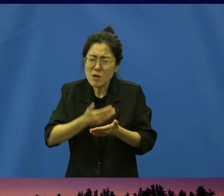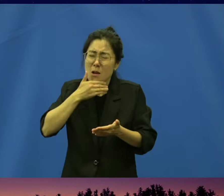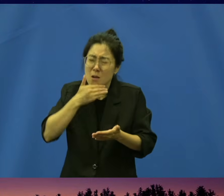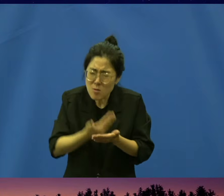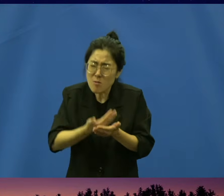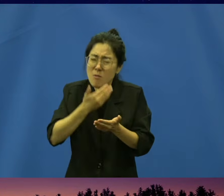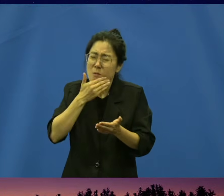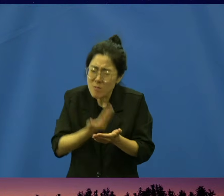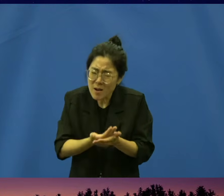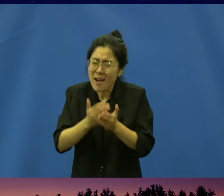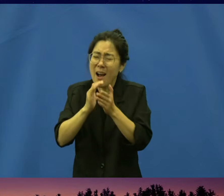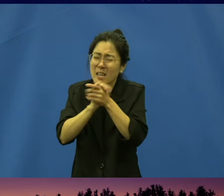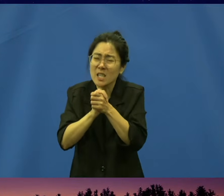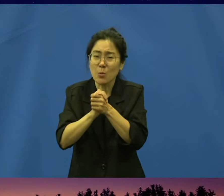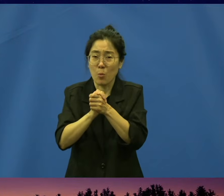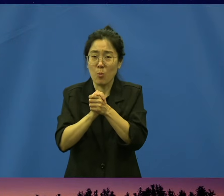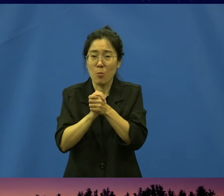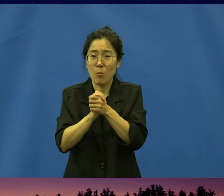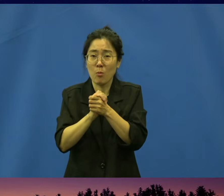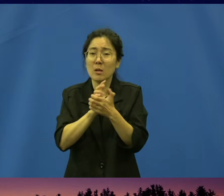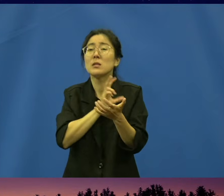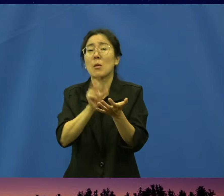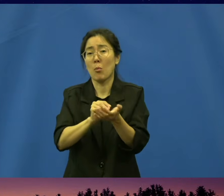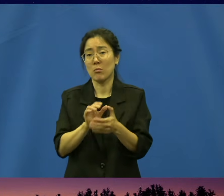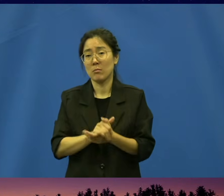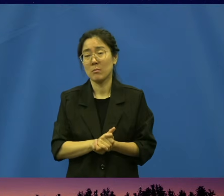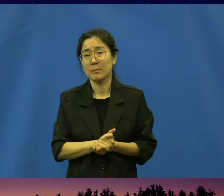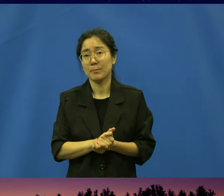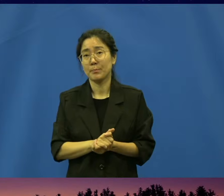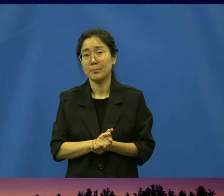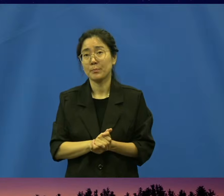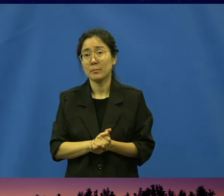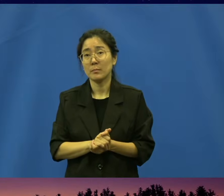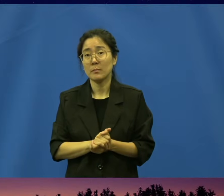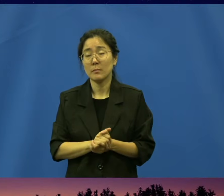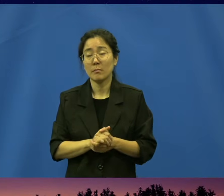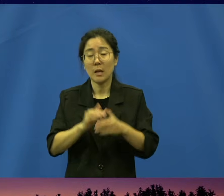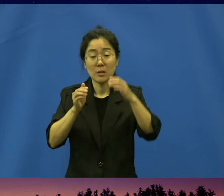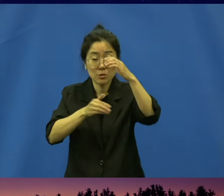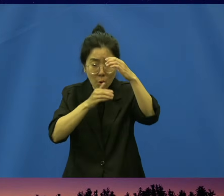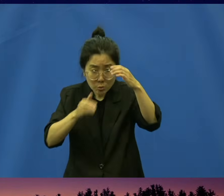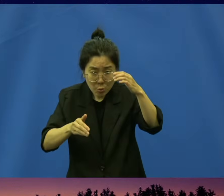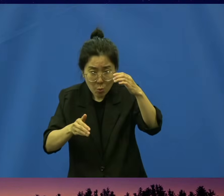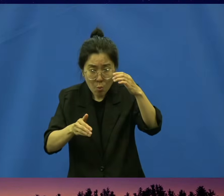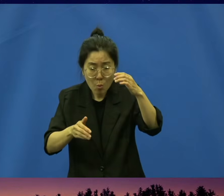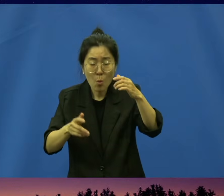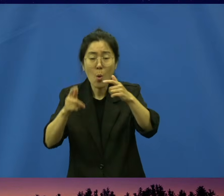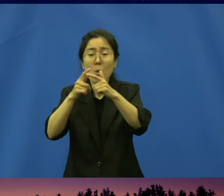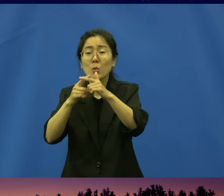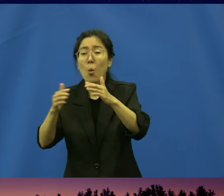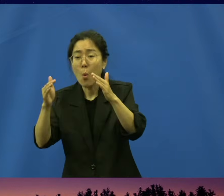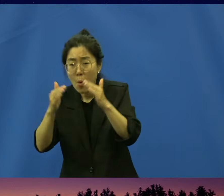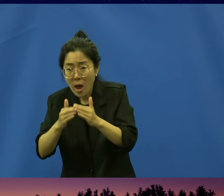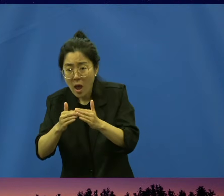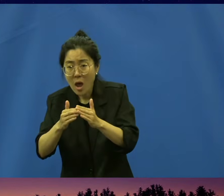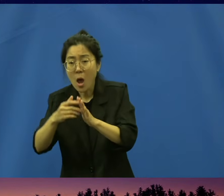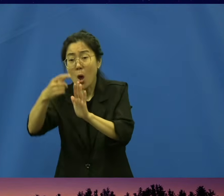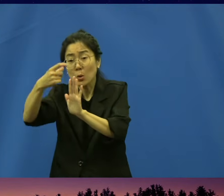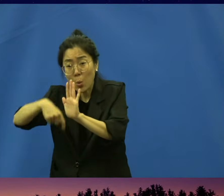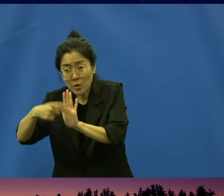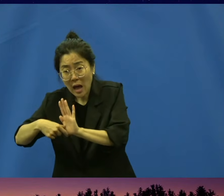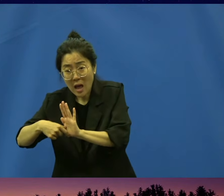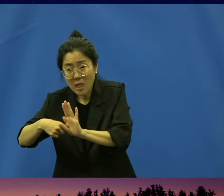성도 간의 연합, 교회 간의 연합, 교단 간의 연합이 얼마나 예수님의